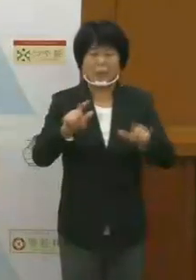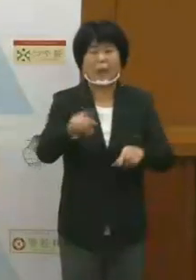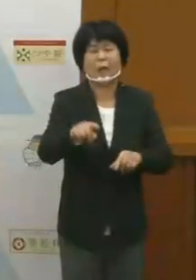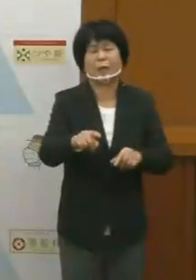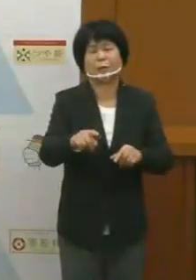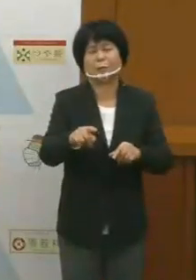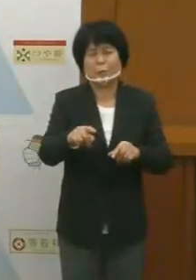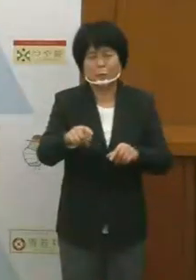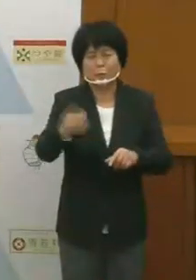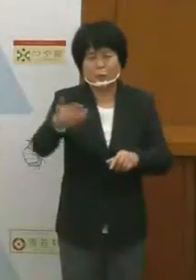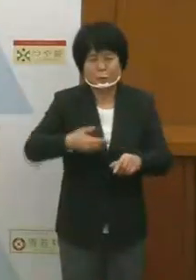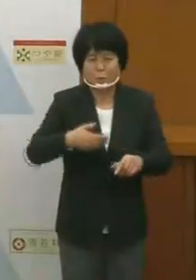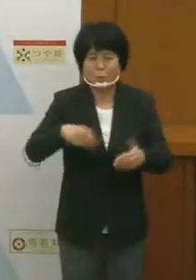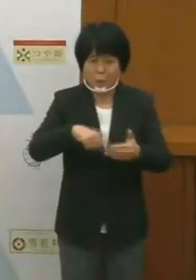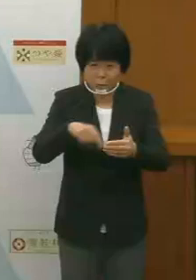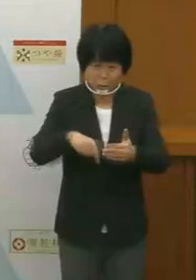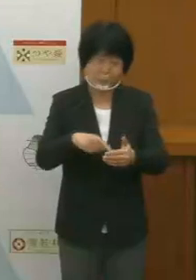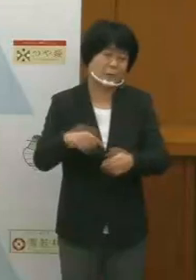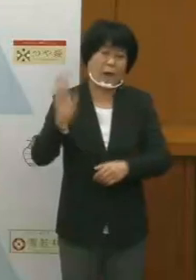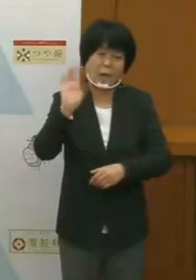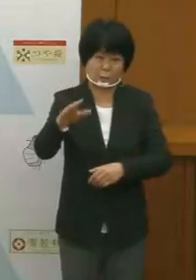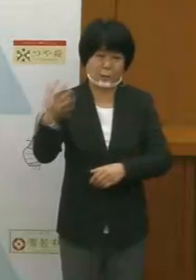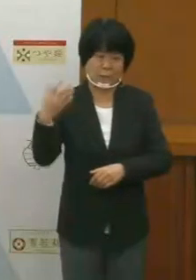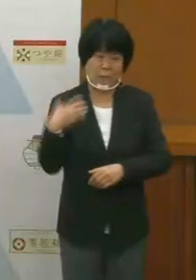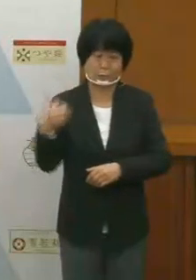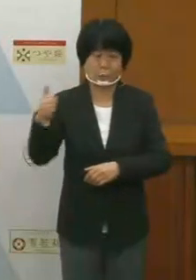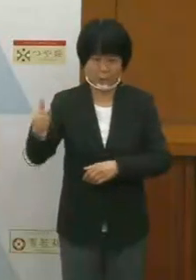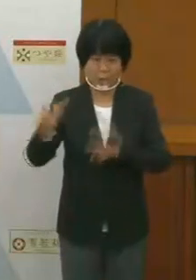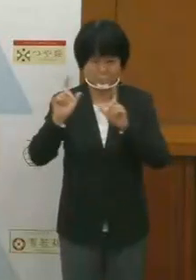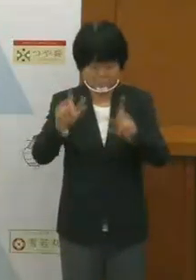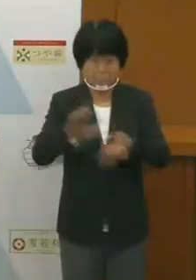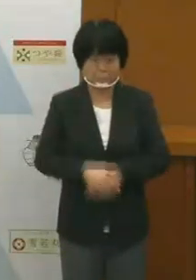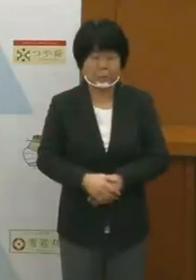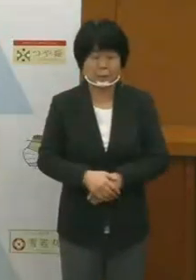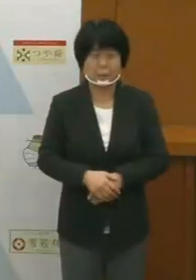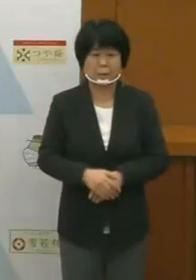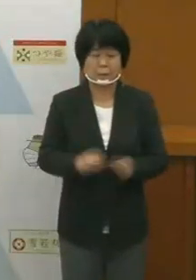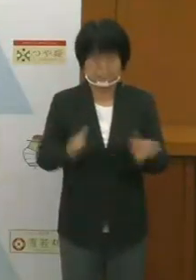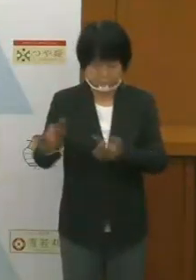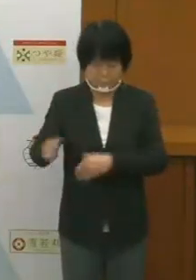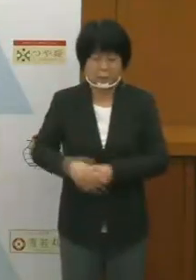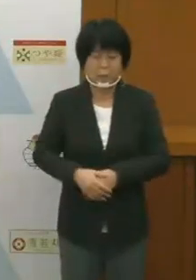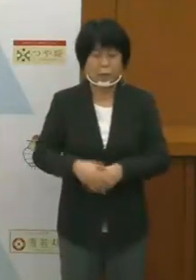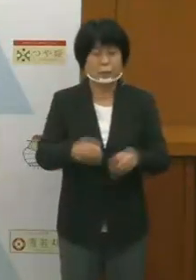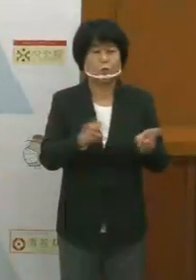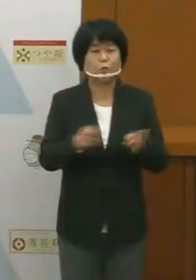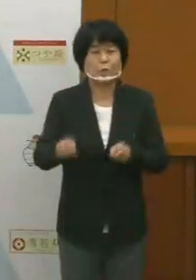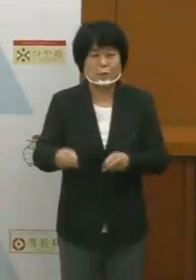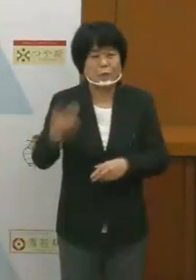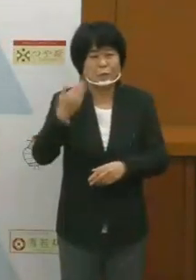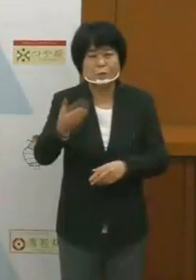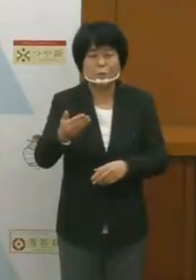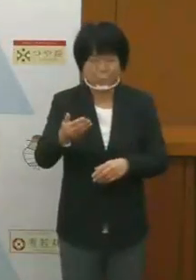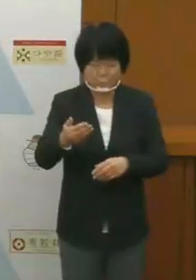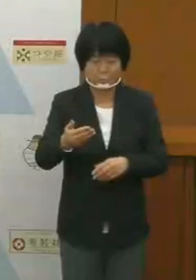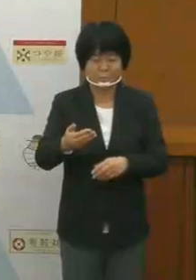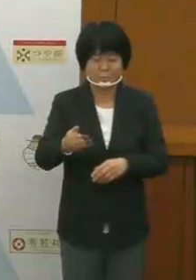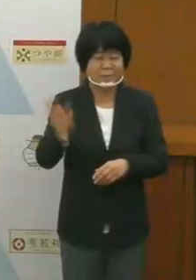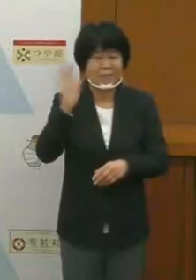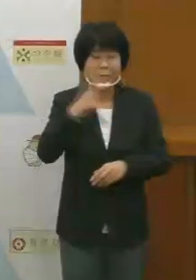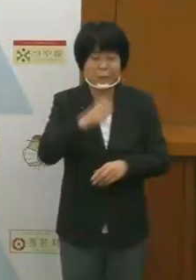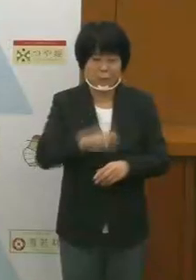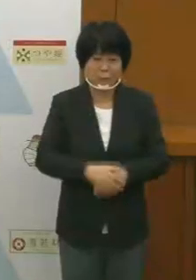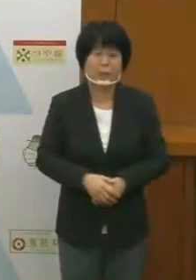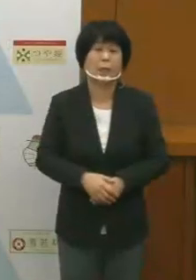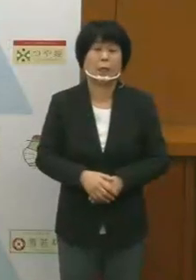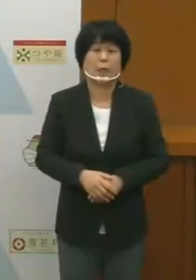から申し上げさせていただきます。 わかりました、 はい、 すいません。じゃあ用意していた質問の方に移らせていただきます、 は